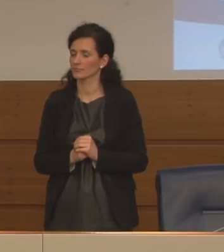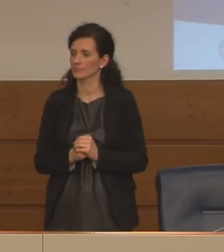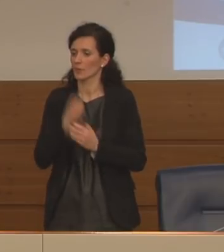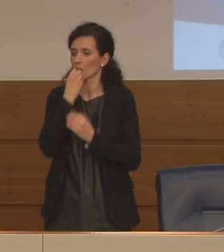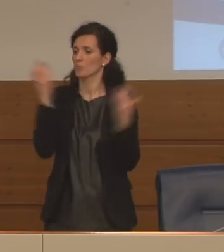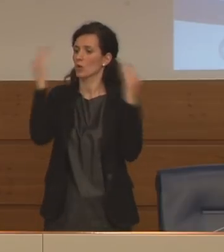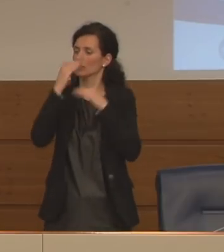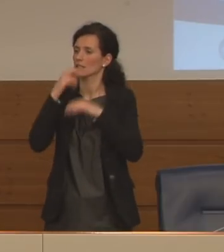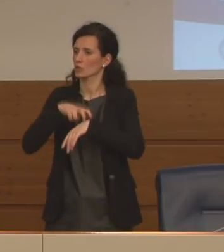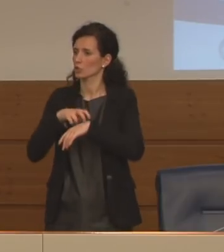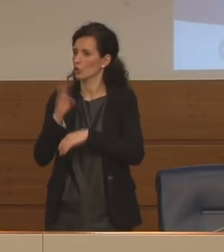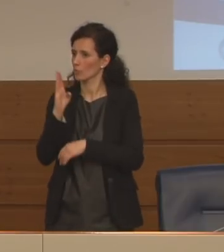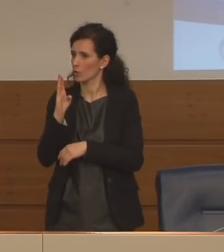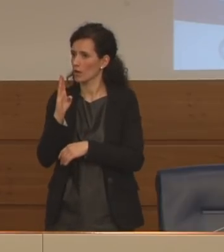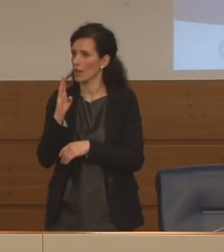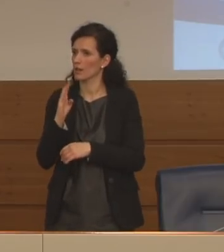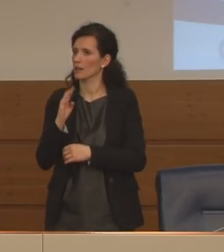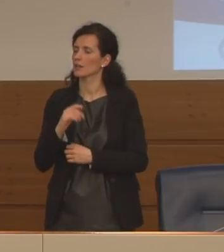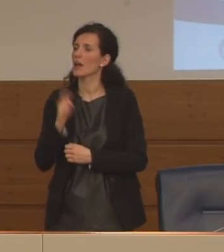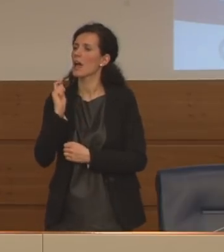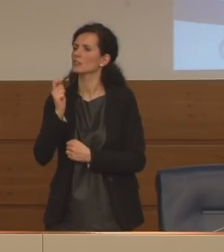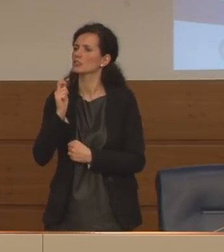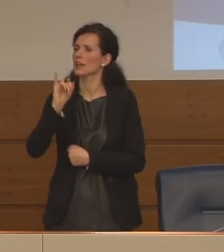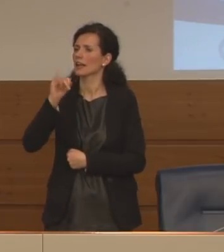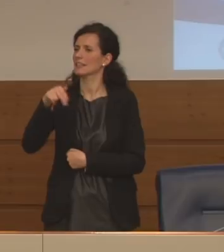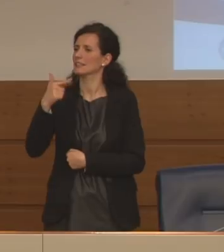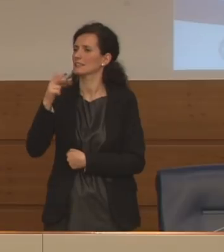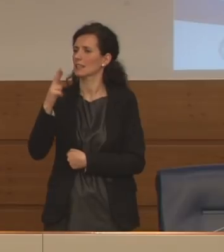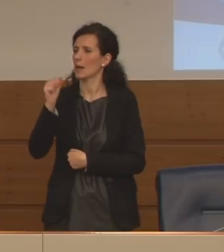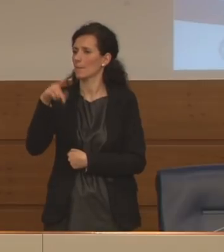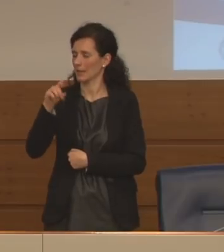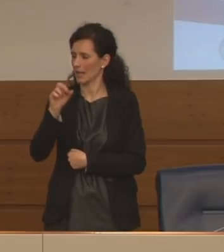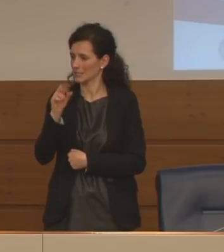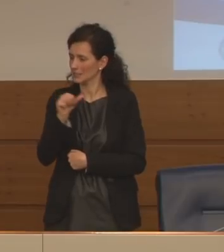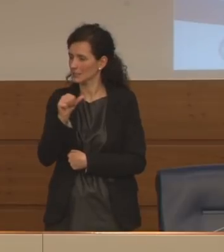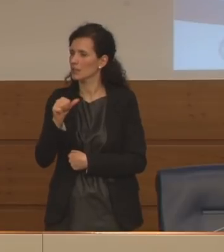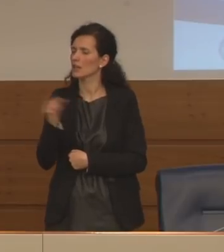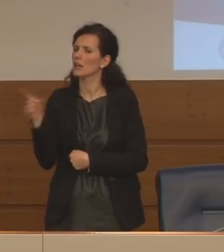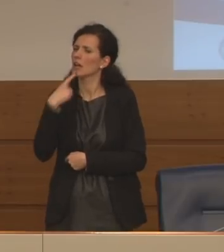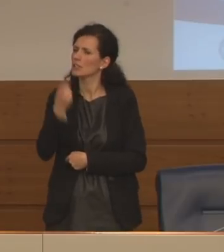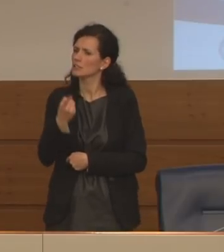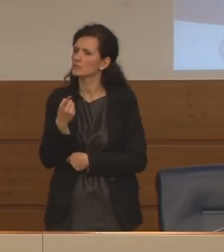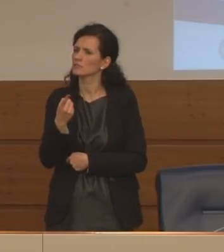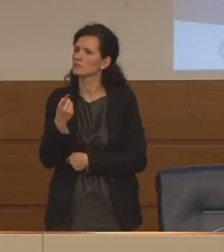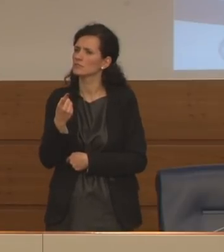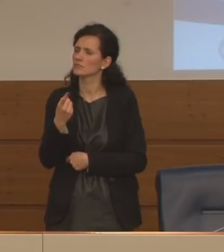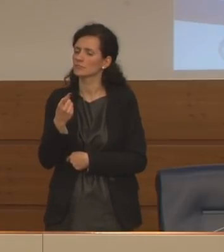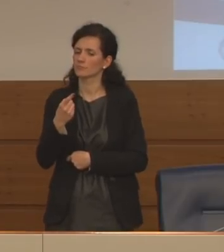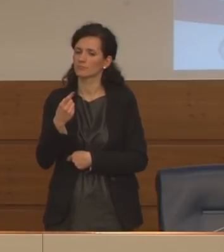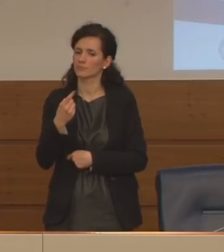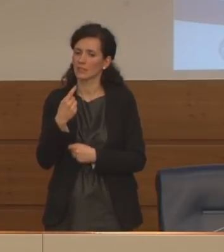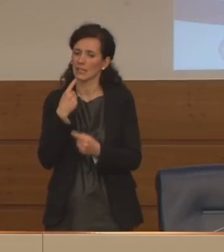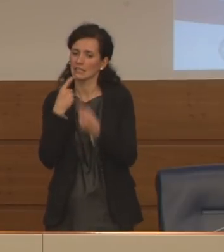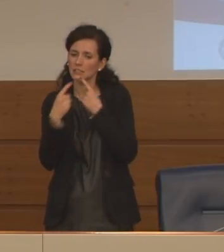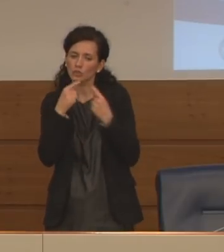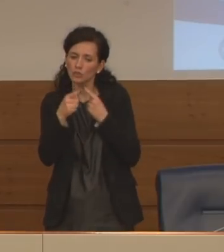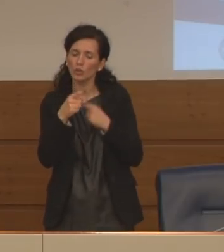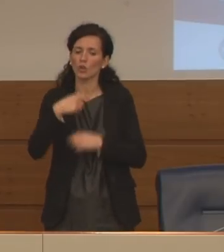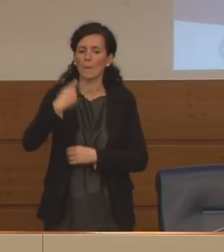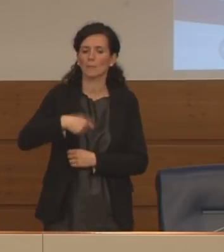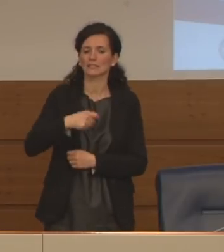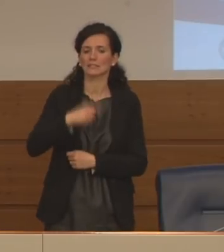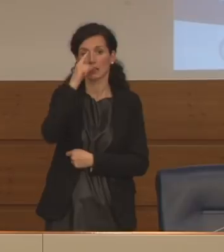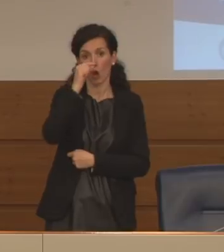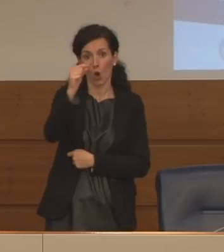marco non è l'agenzia stampa italpress visto che parlava appunto del discorso del presidente conte che vorrebbe